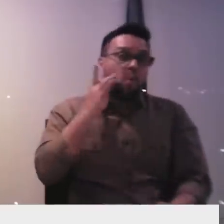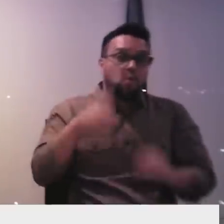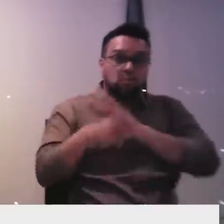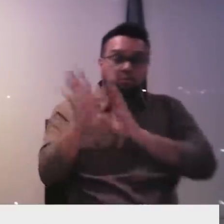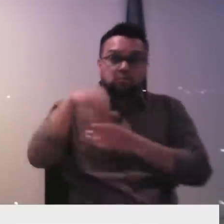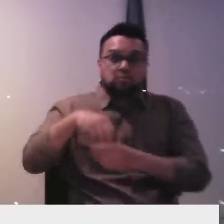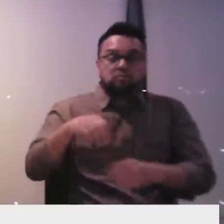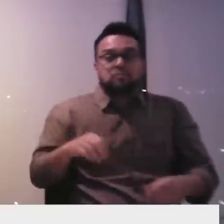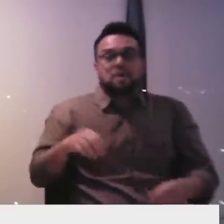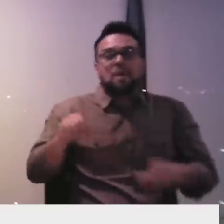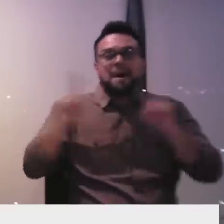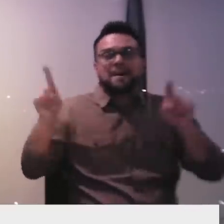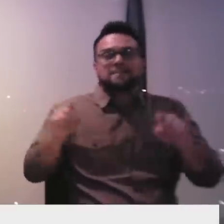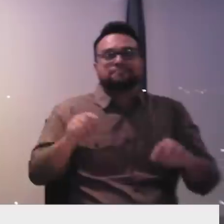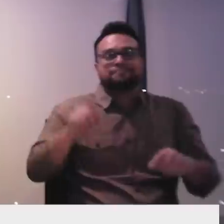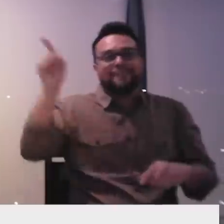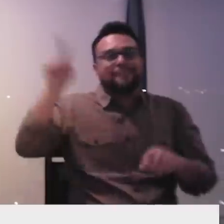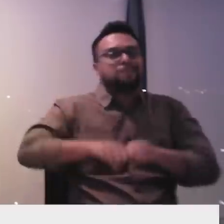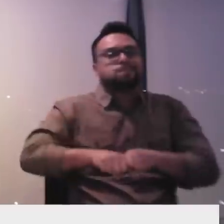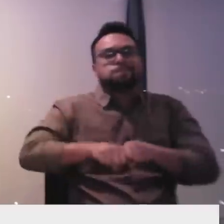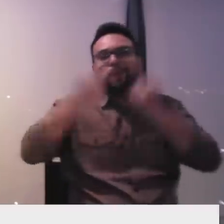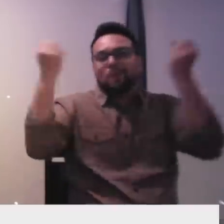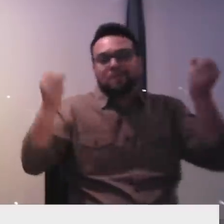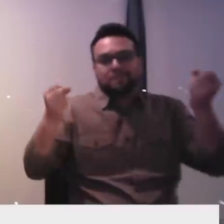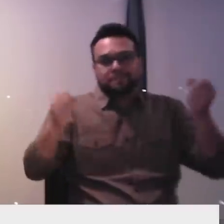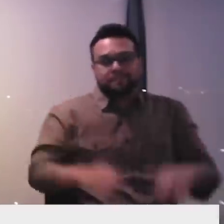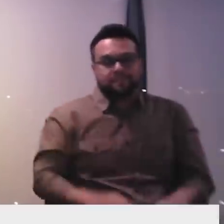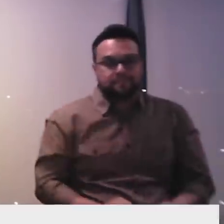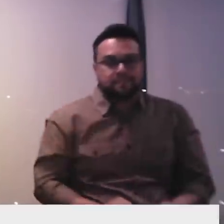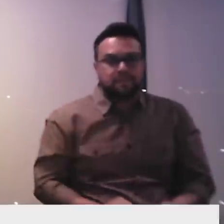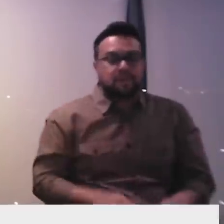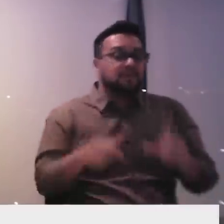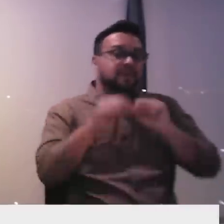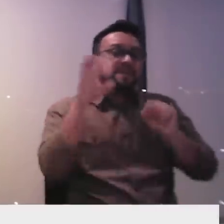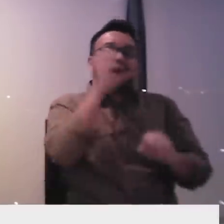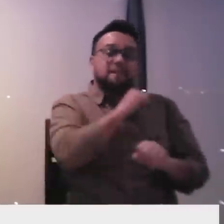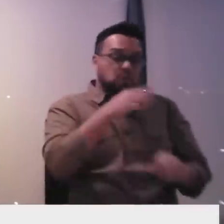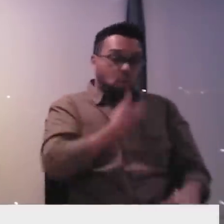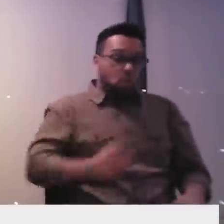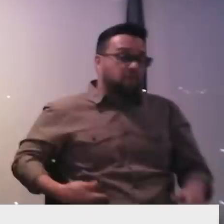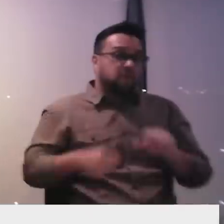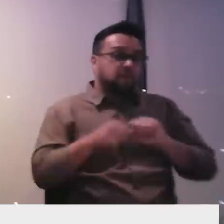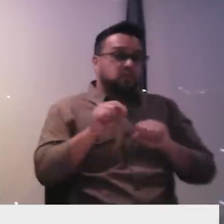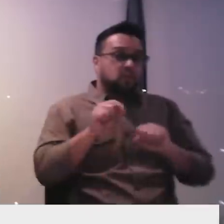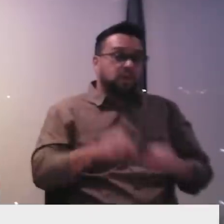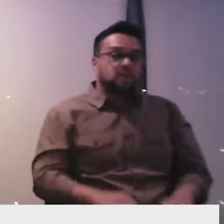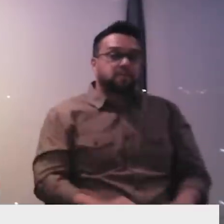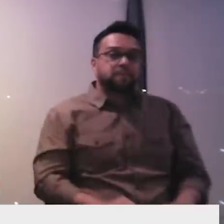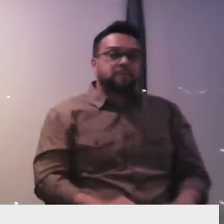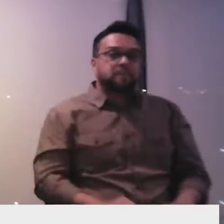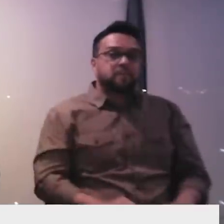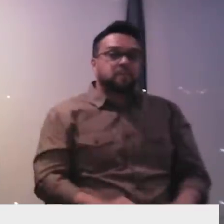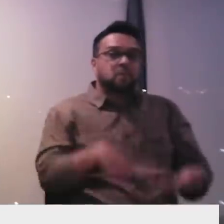energia, entrou em colapso, não teve mais energia para Roraima. O que tem que fazer rapidamente? O nosso governo acionar